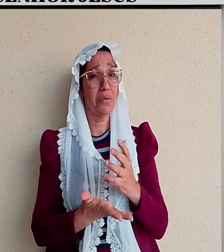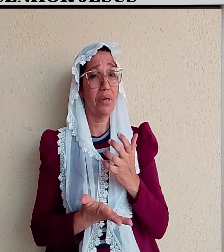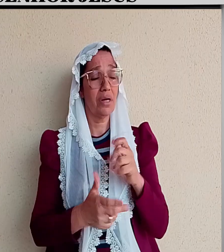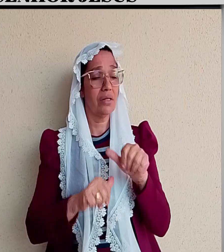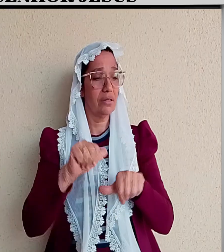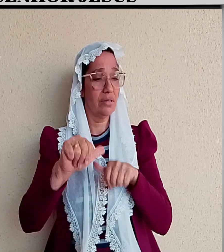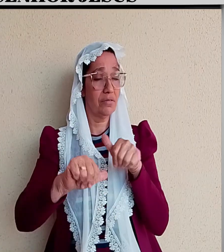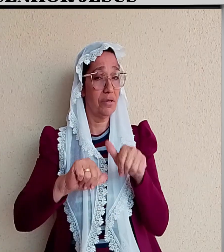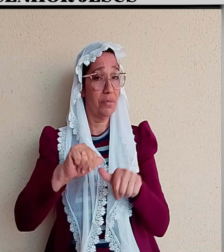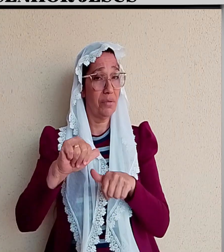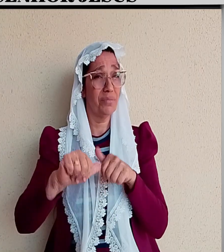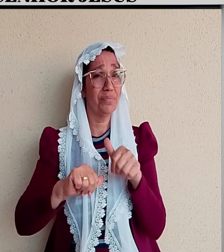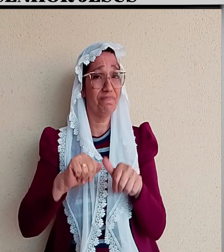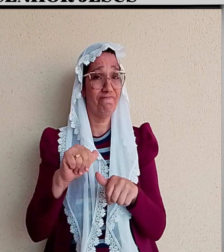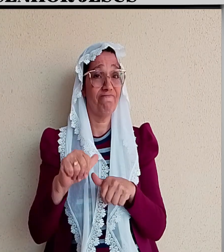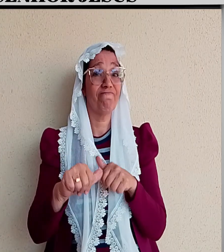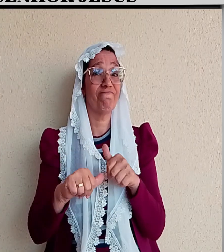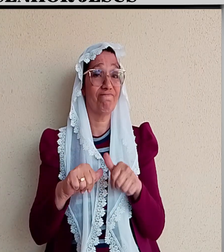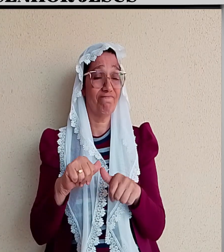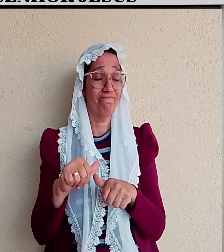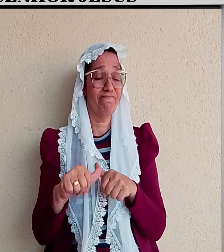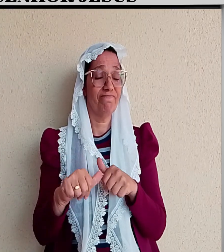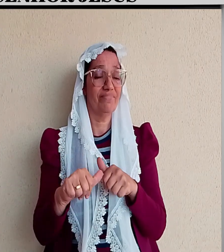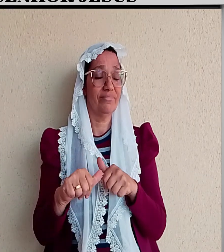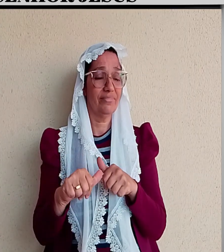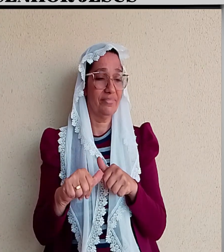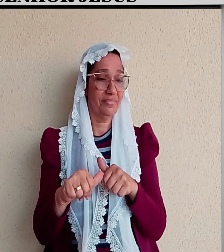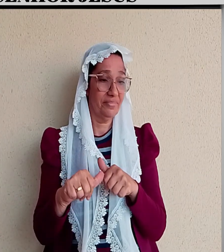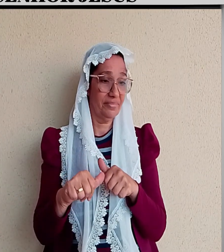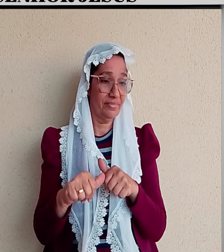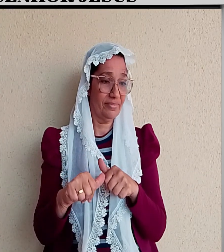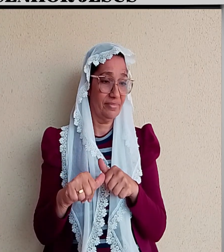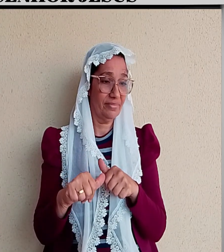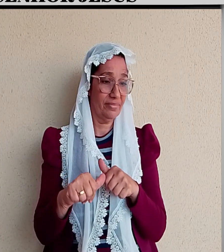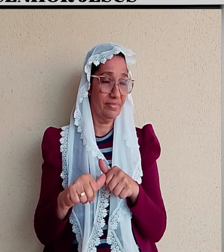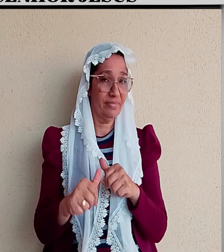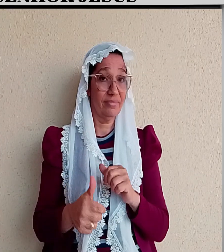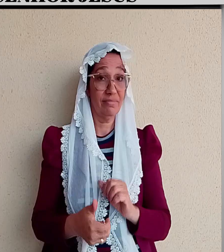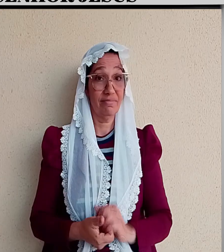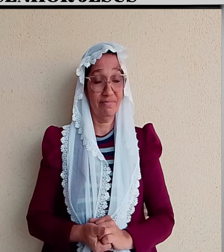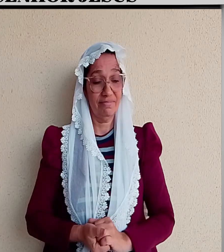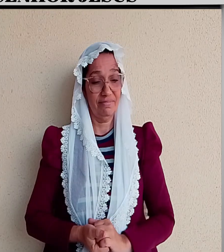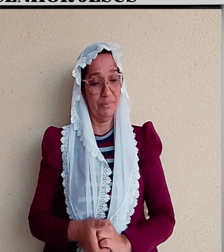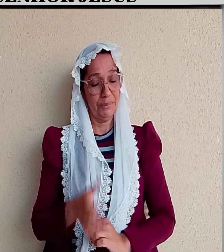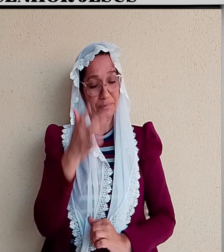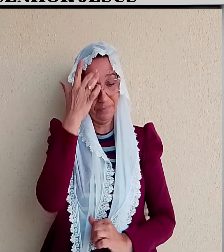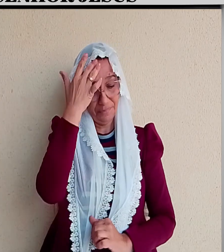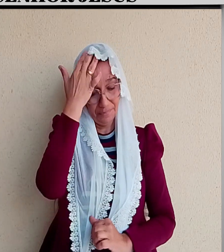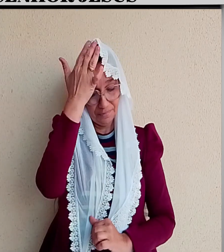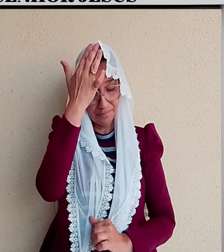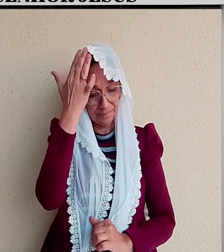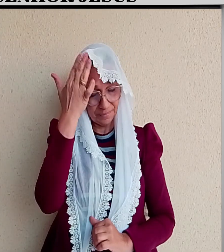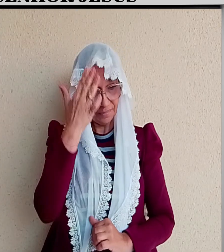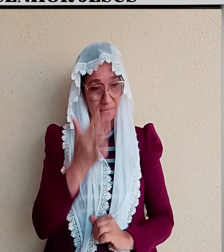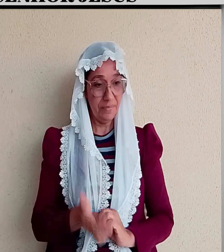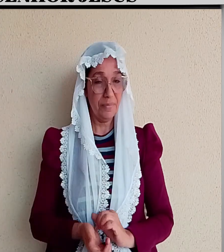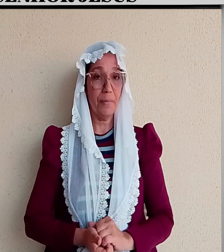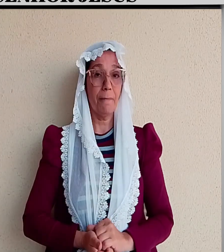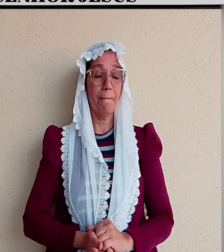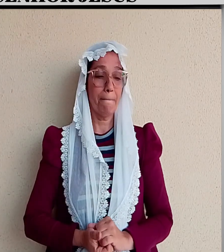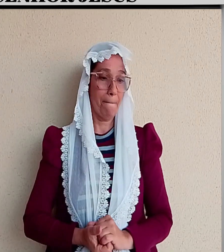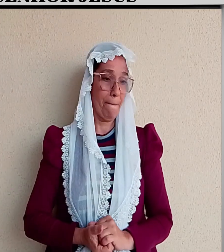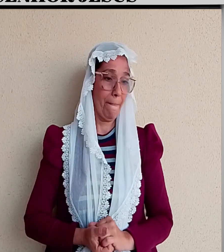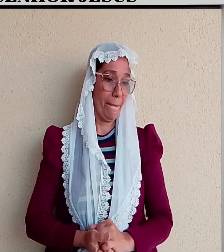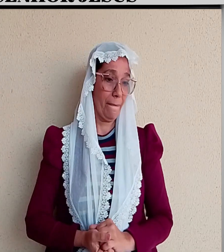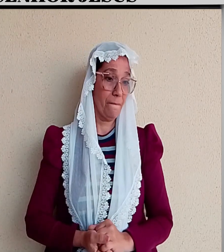alturas. Aleluia, Jesus. Glória a Deus. Não possuais ouro, nem prata, nem cobre, e nem vossos cintos.